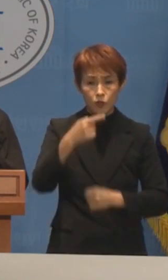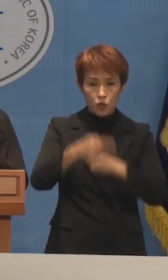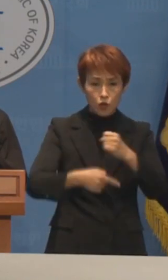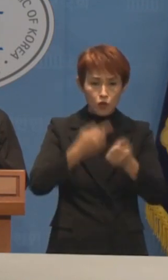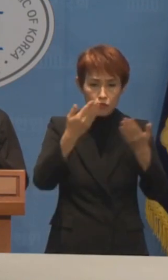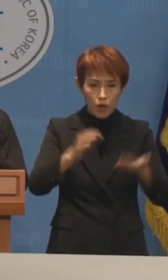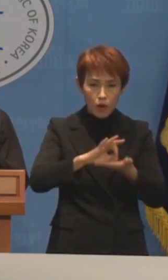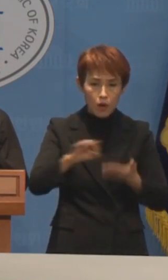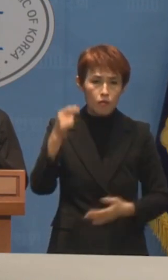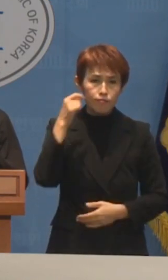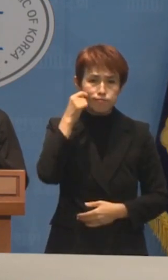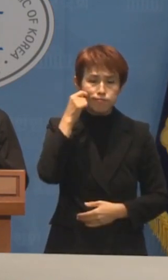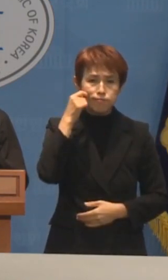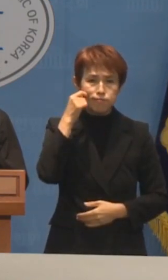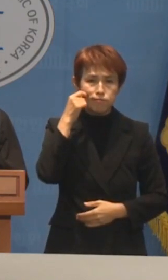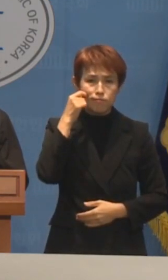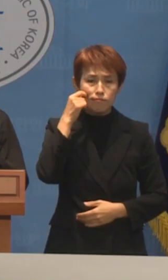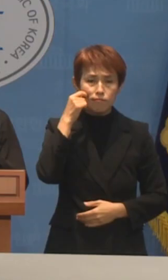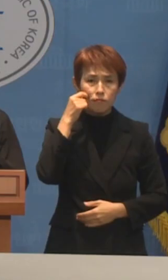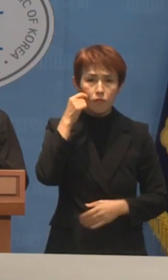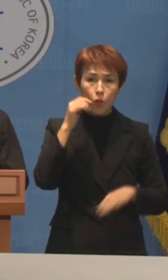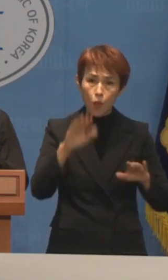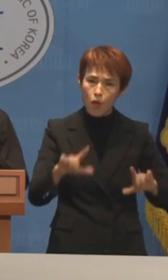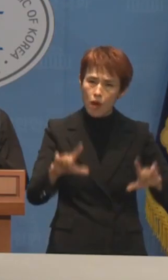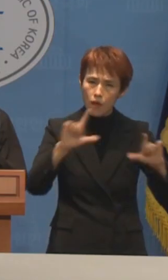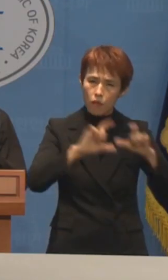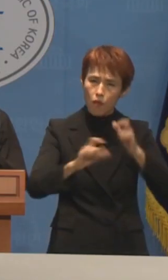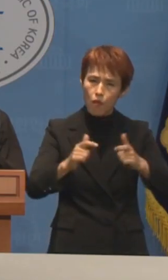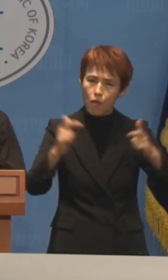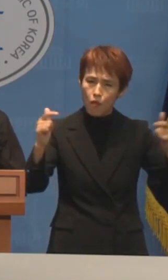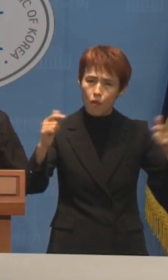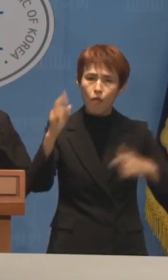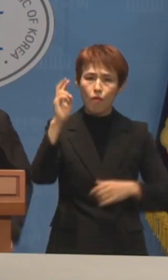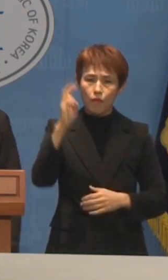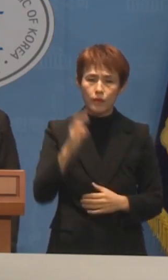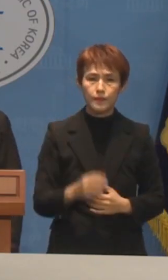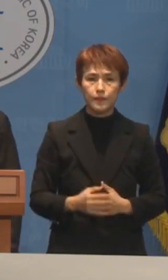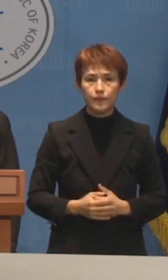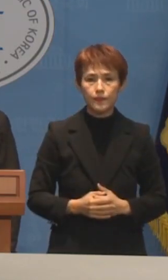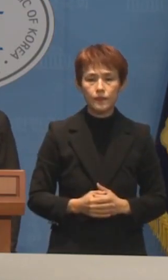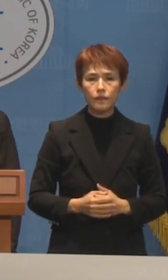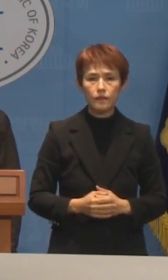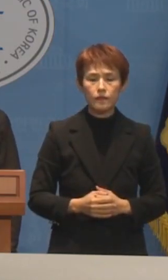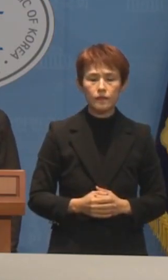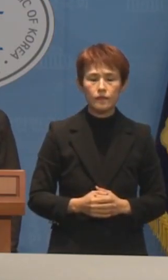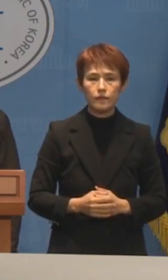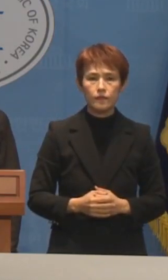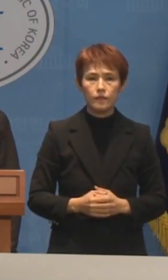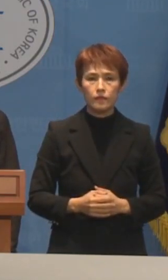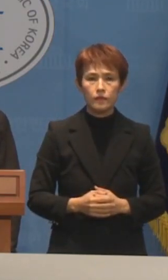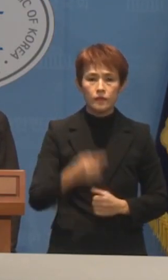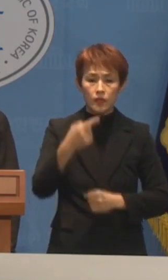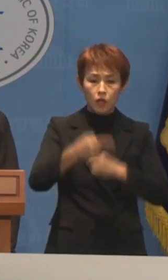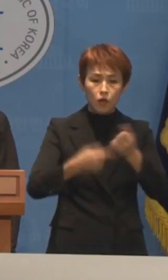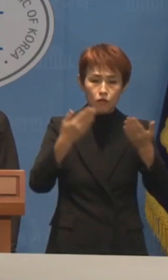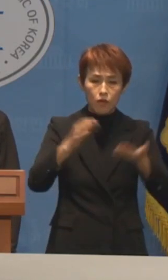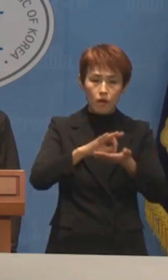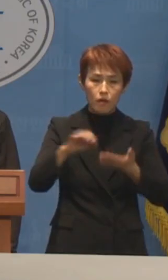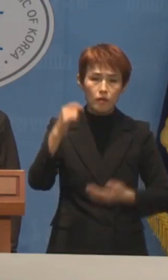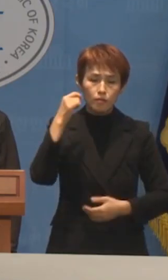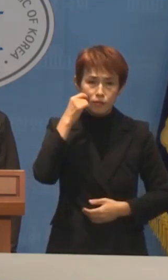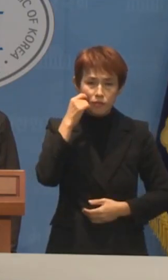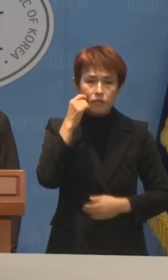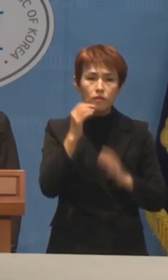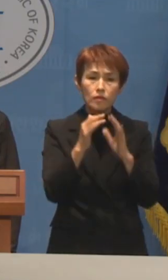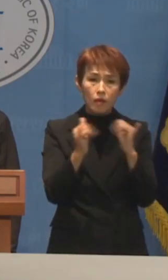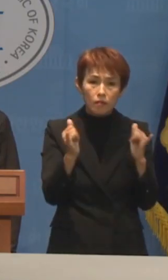있으며 올해는 이 숫자가 더 늘어날 것으로 예상하고 있습니다. 평소 연가 사용이 어려운 집배원들은 어쩔